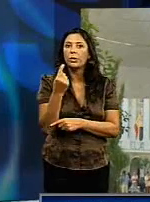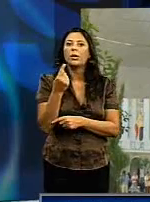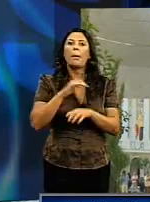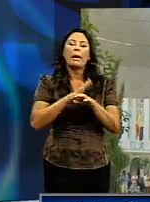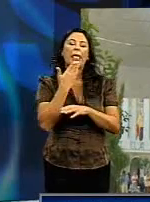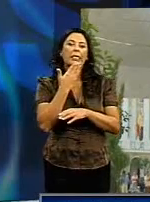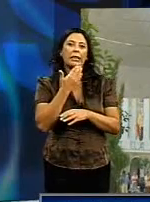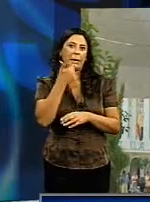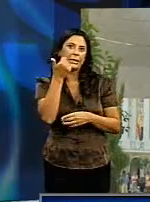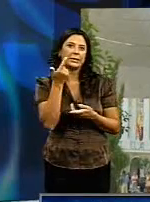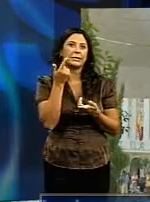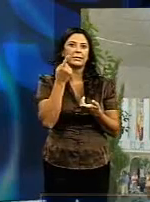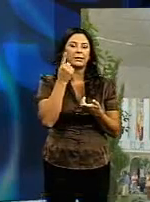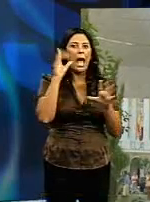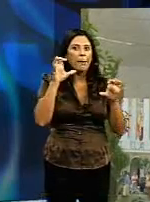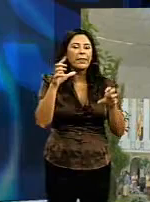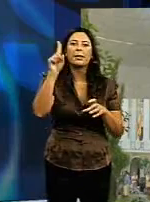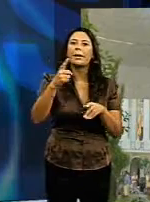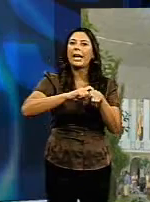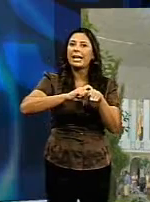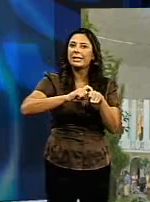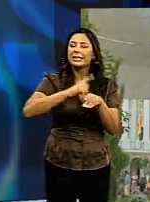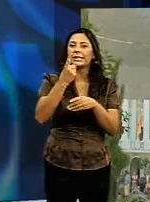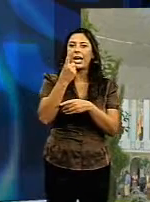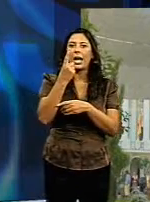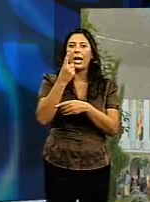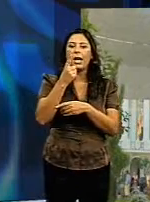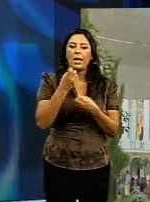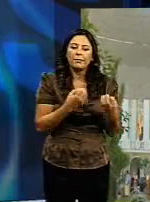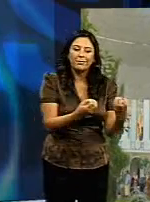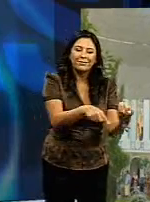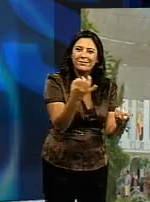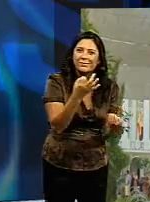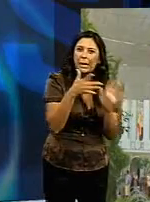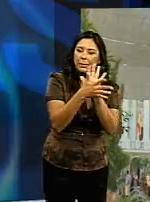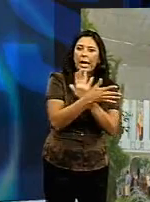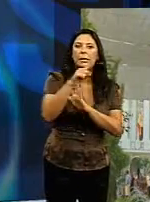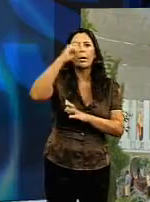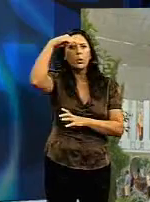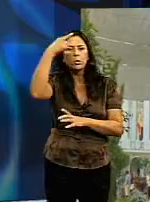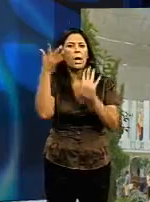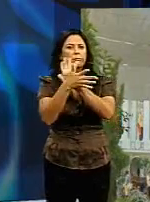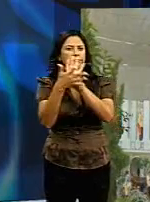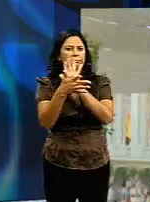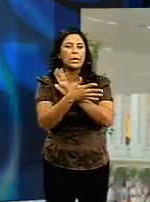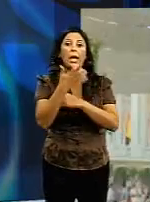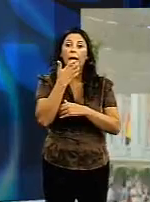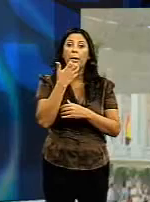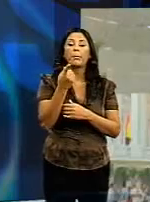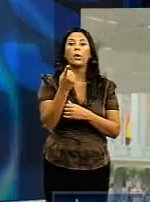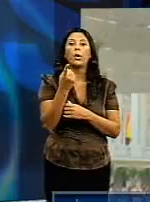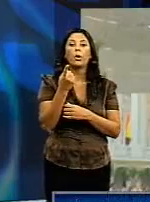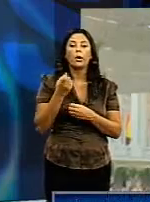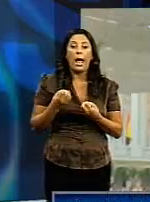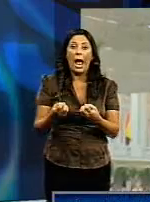ameno y que aprendan pues características de la vegetación o de la cultura, en el caso del jardín árabe. El jardín